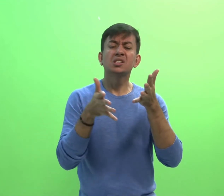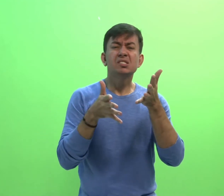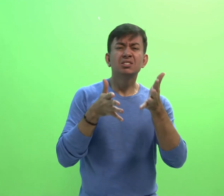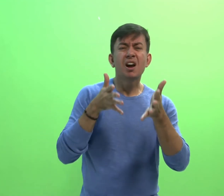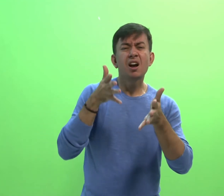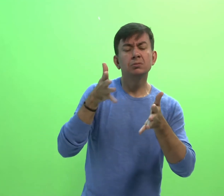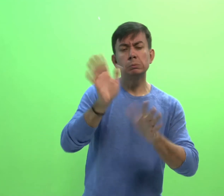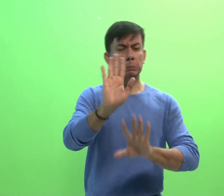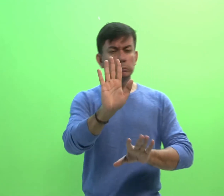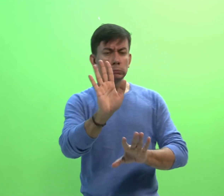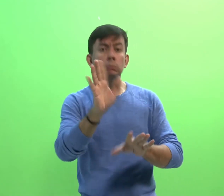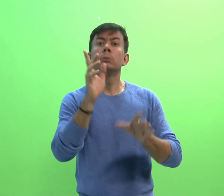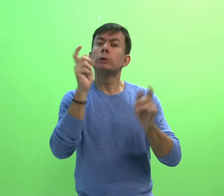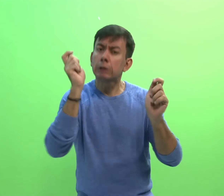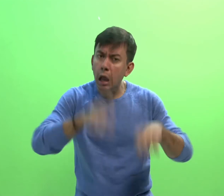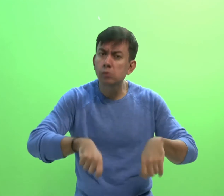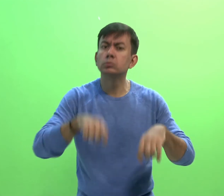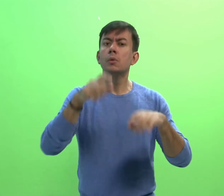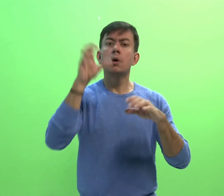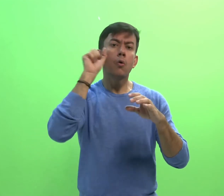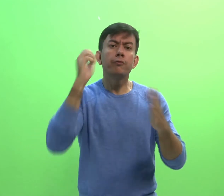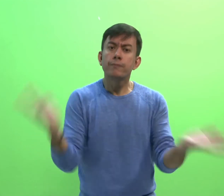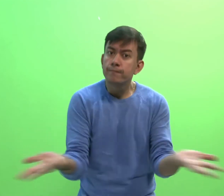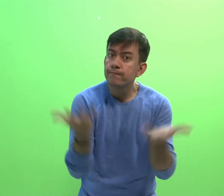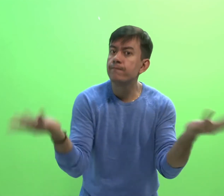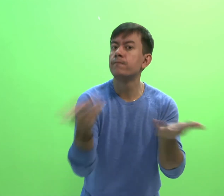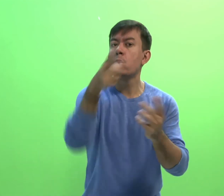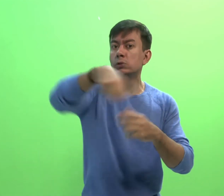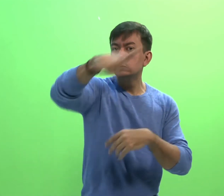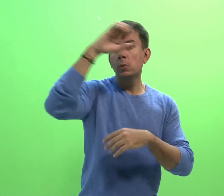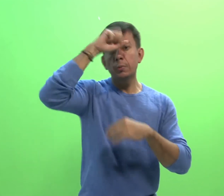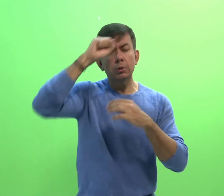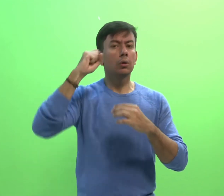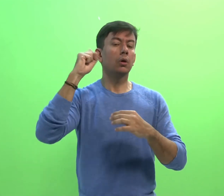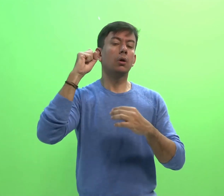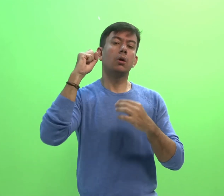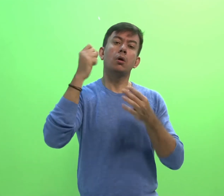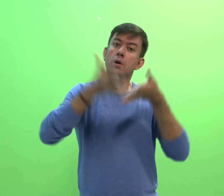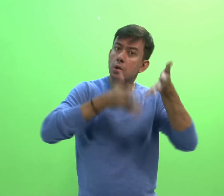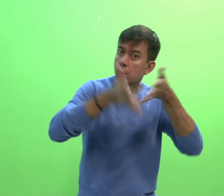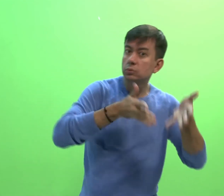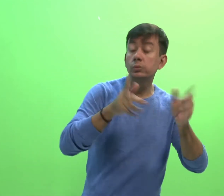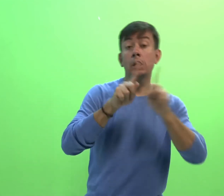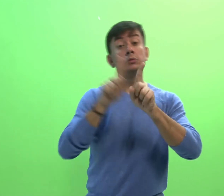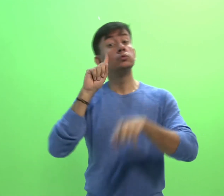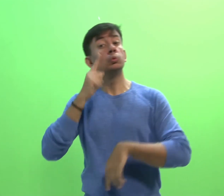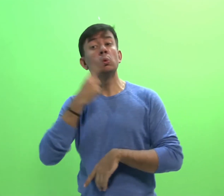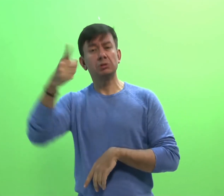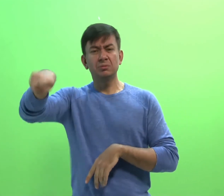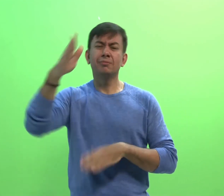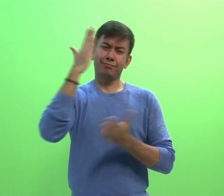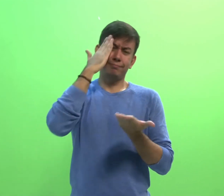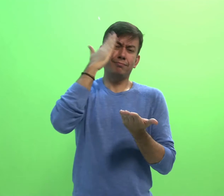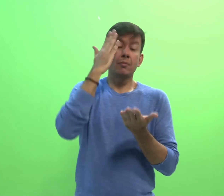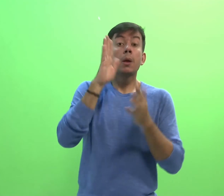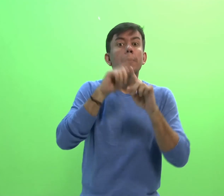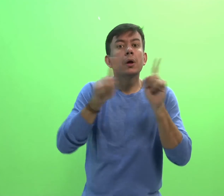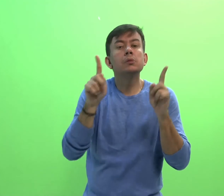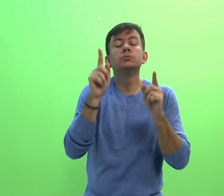sinais mecânica, vocês podem fazer algo bem natural. Os surdos já sabem disso, mas é importante que